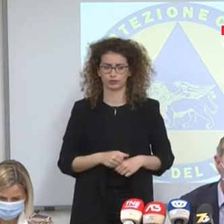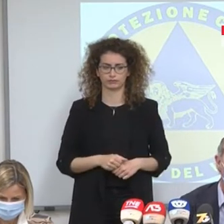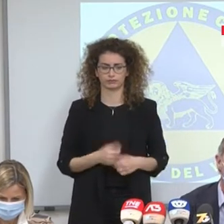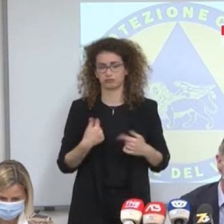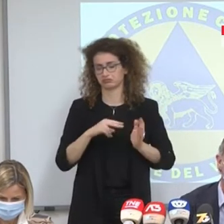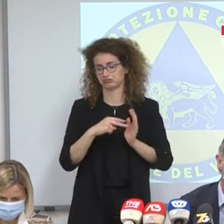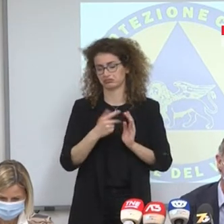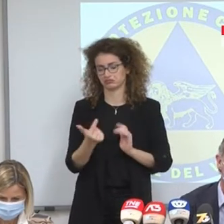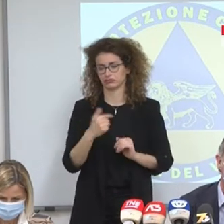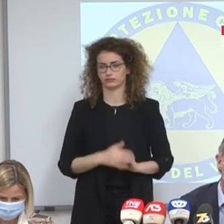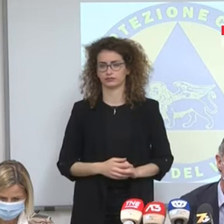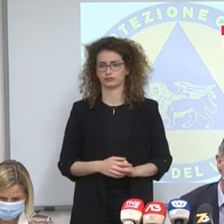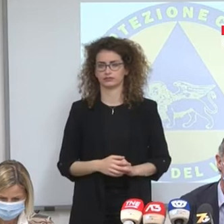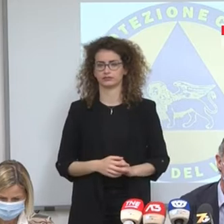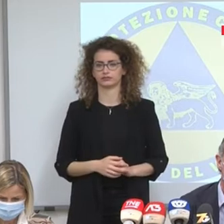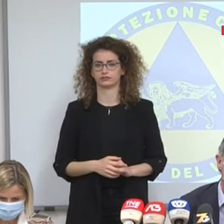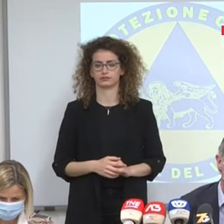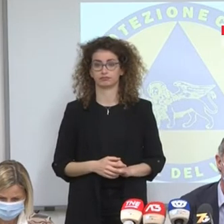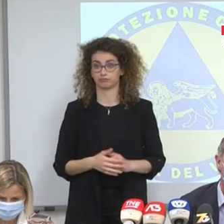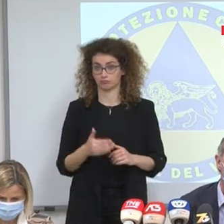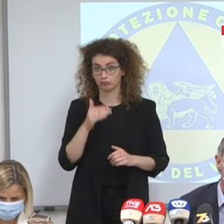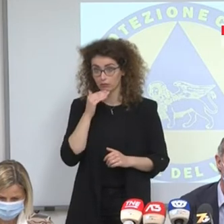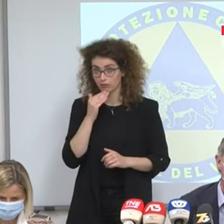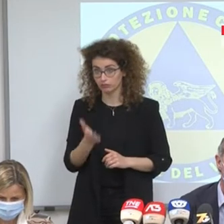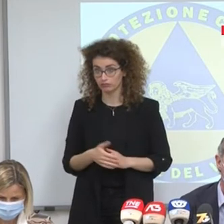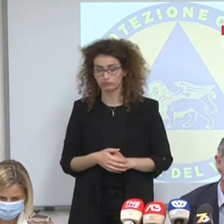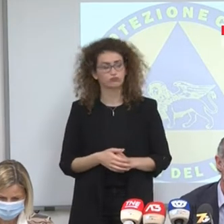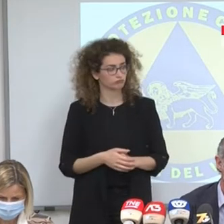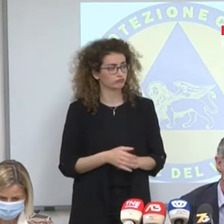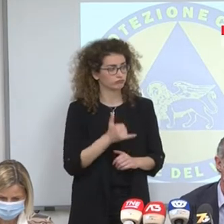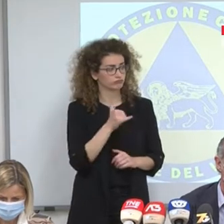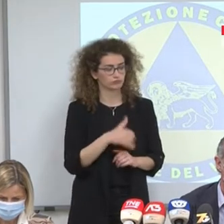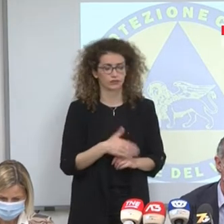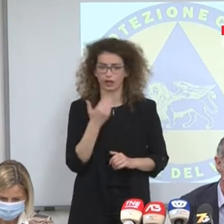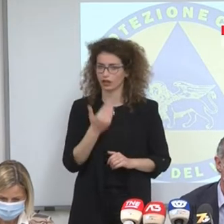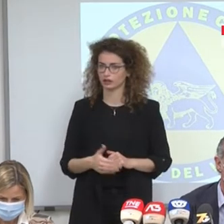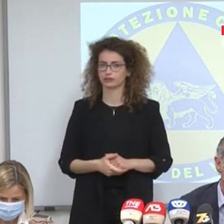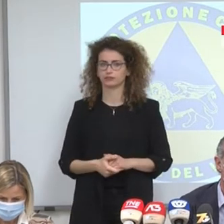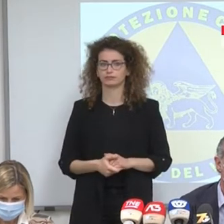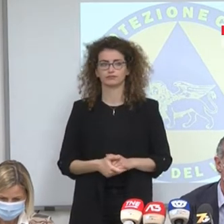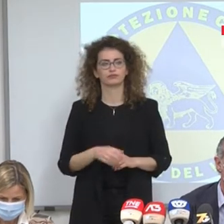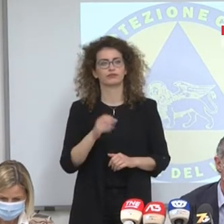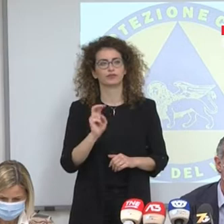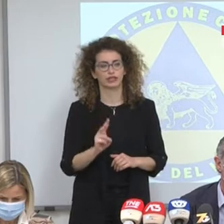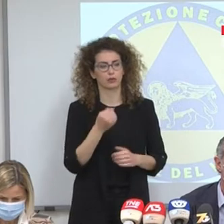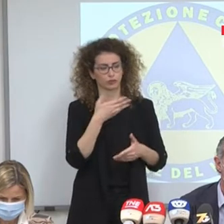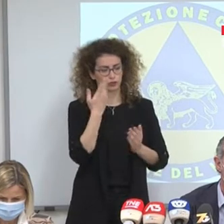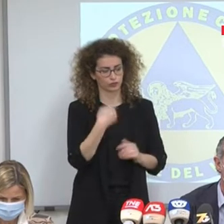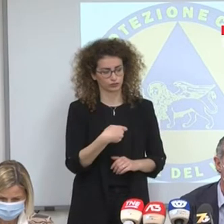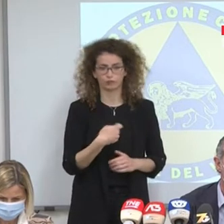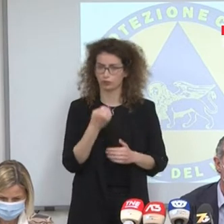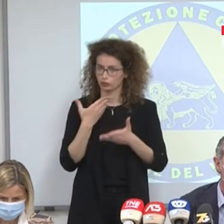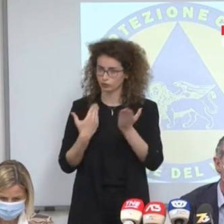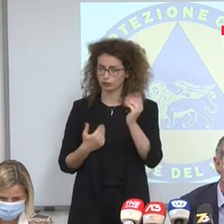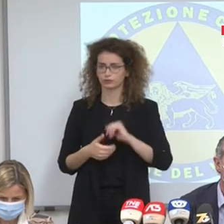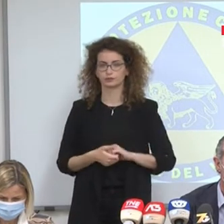non c'è problema. Ti basta? Grazie. Alda Vanzan. Buongiorno Presidente. Buongiorno.